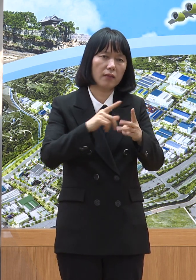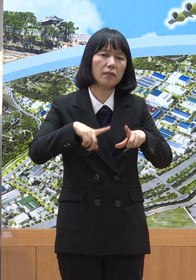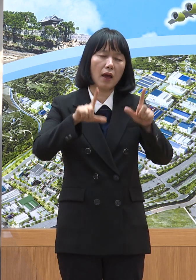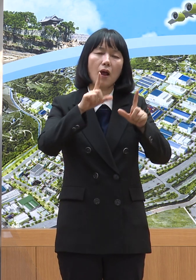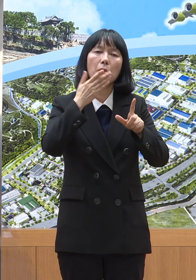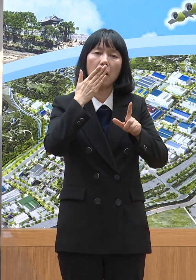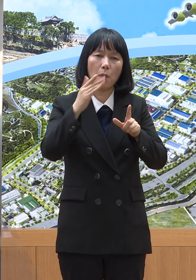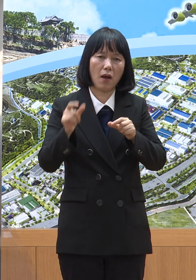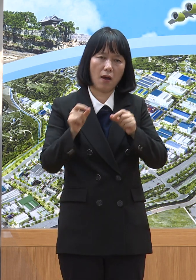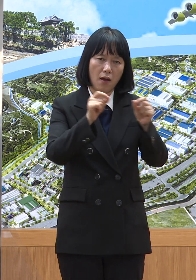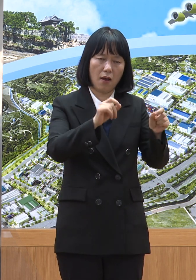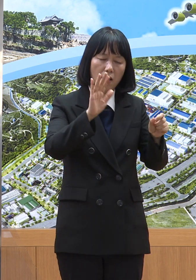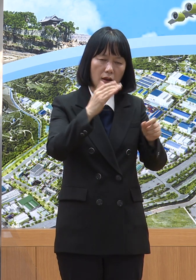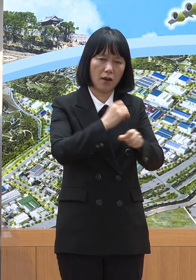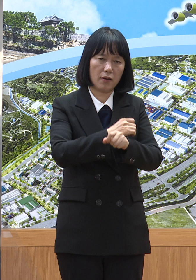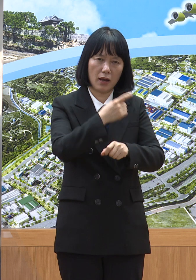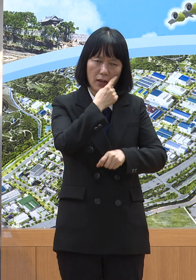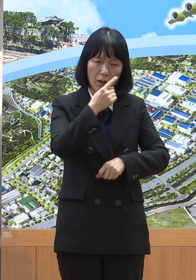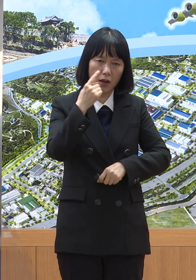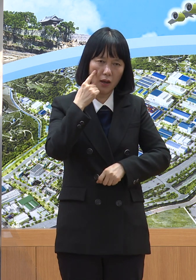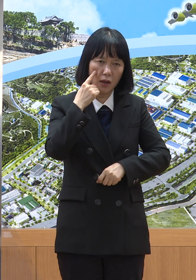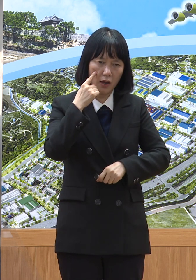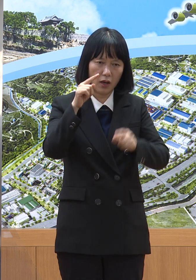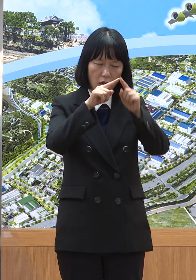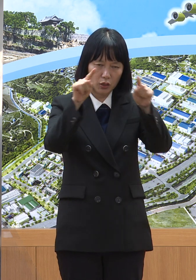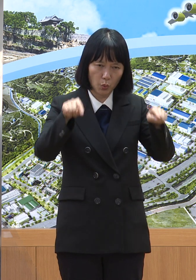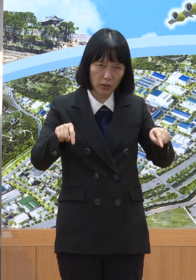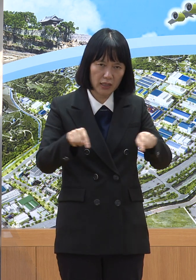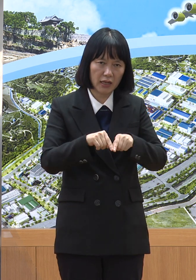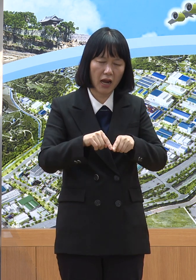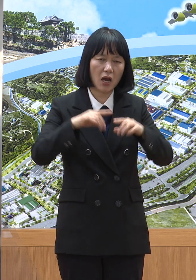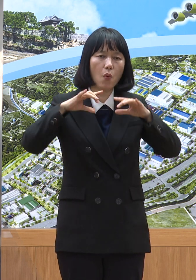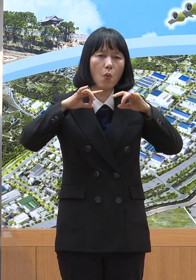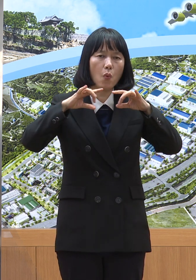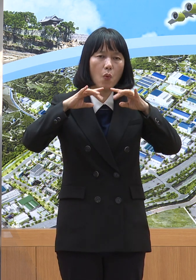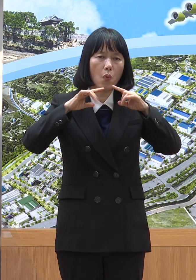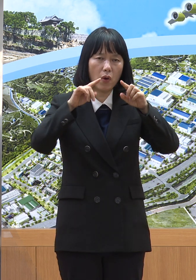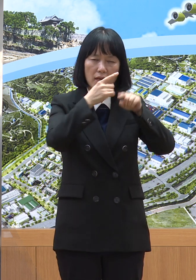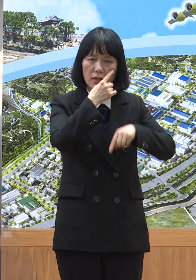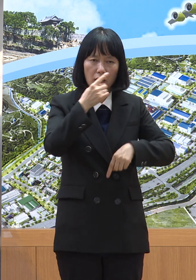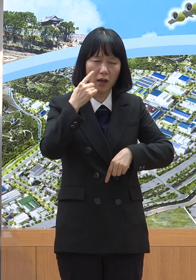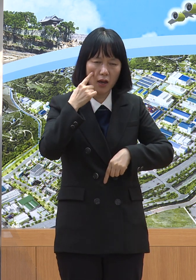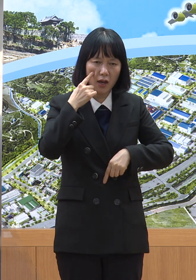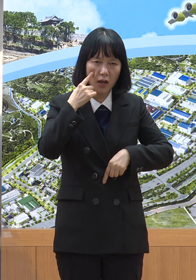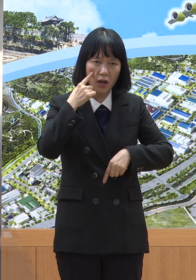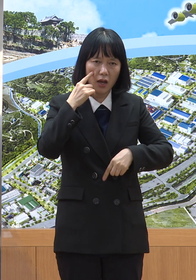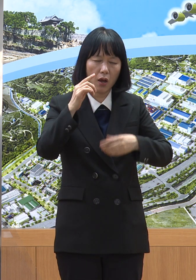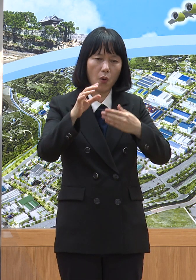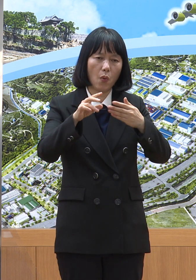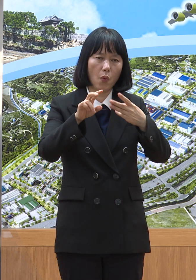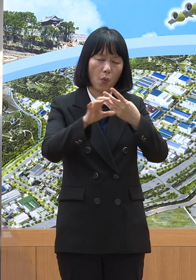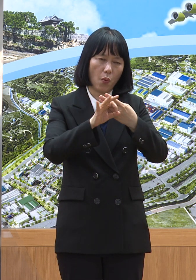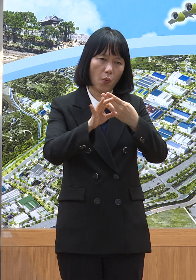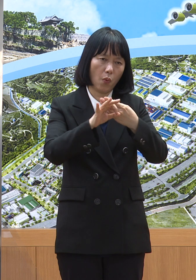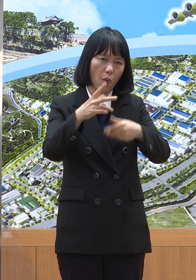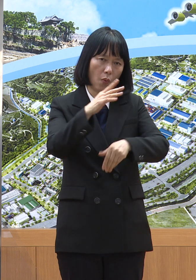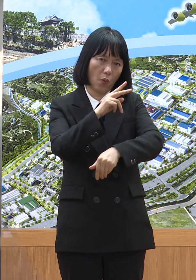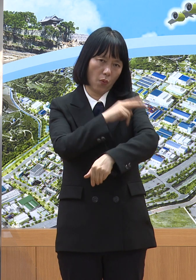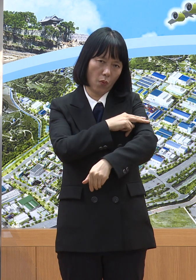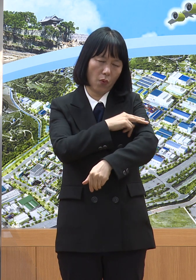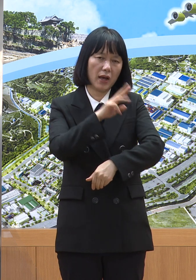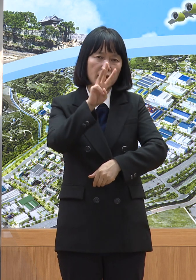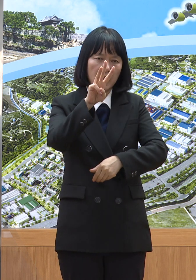연장되며 접종 증명서는 종이 증명서, 전자 증명서, 예방접종 스티커 등